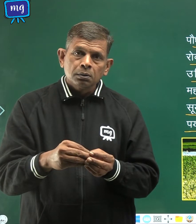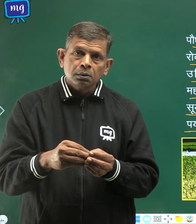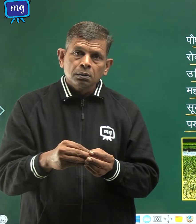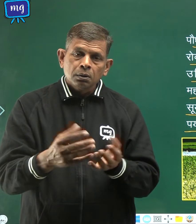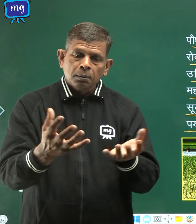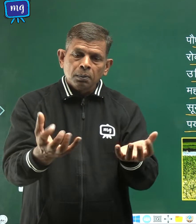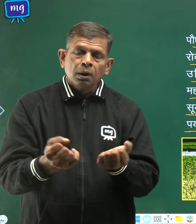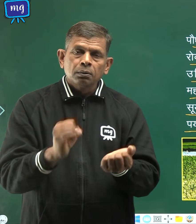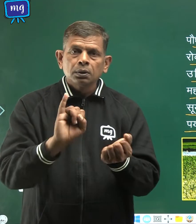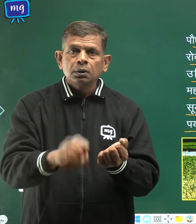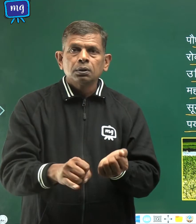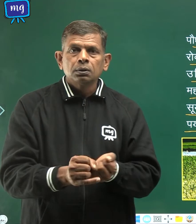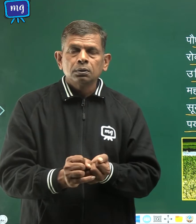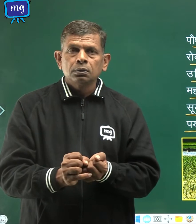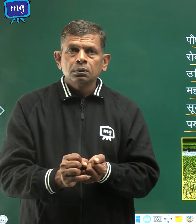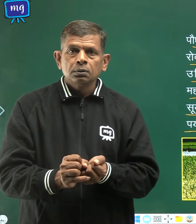प्राप्त होता है।